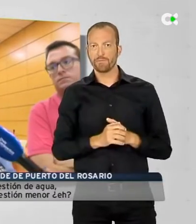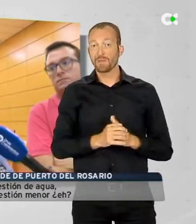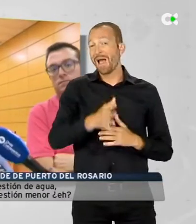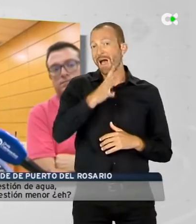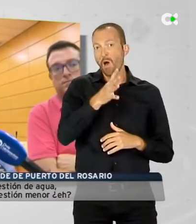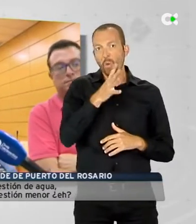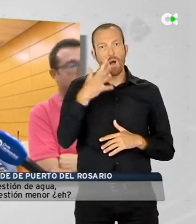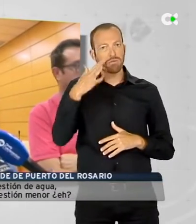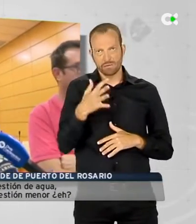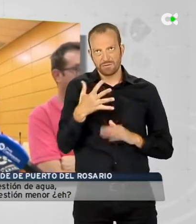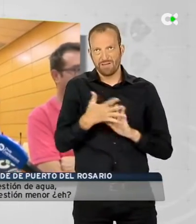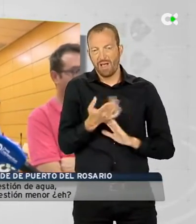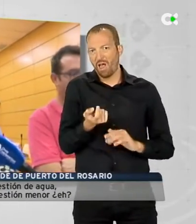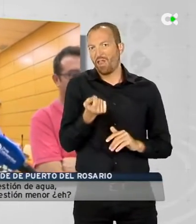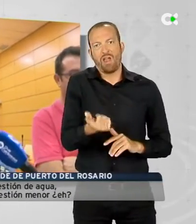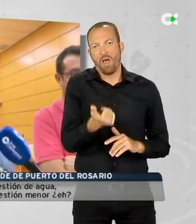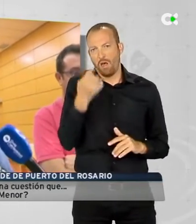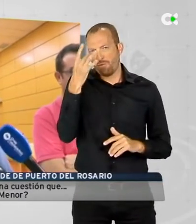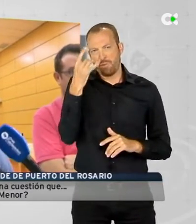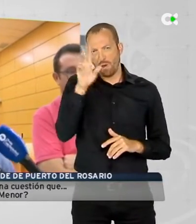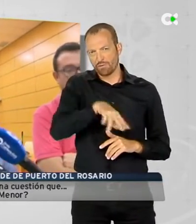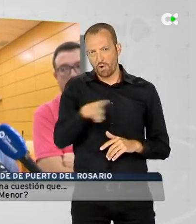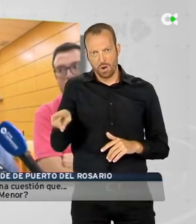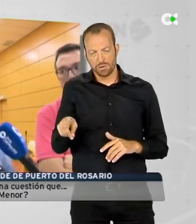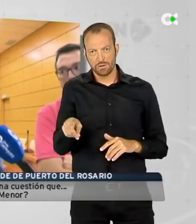que es una cuestión menor, ¿eh? Esto no es una cuestión que no tenga...